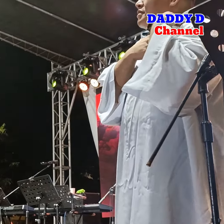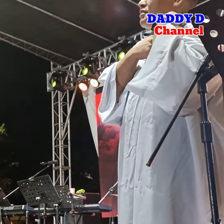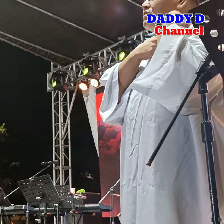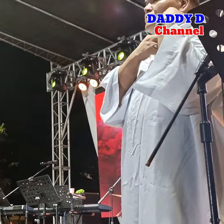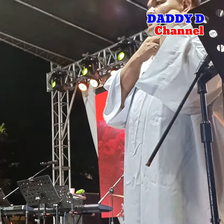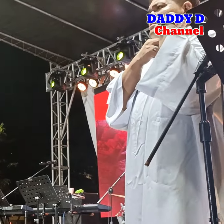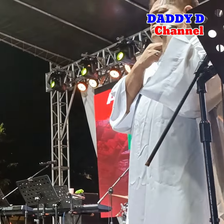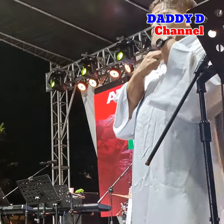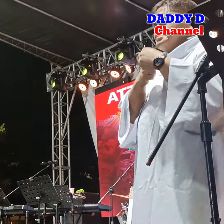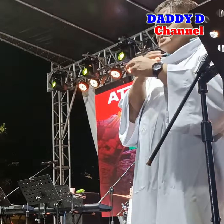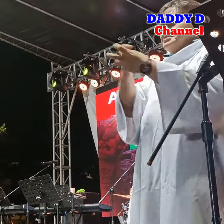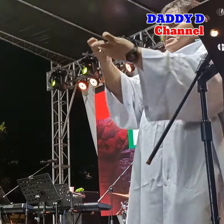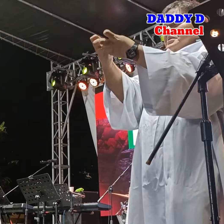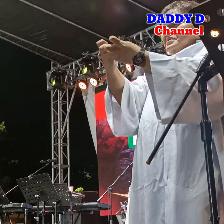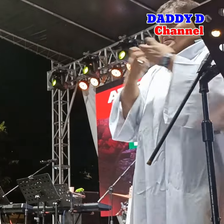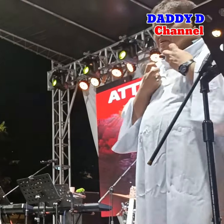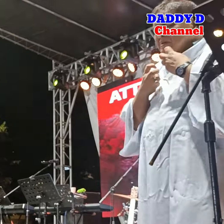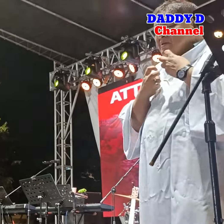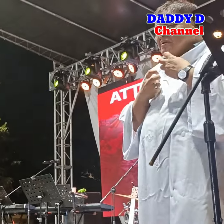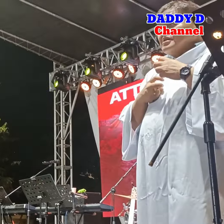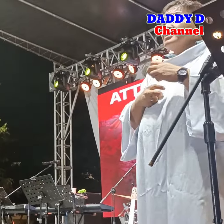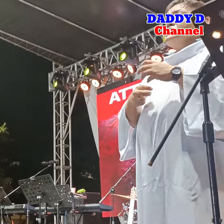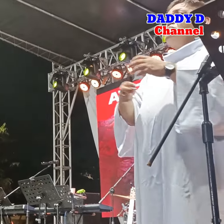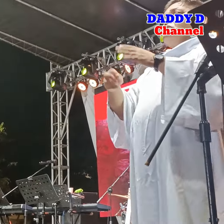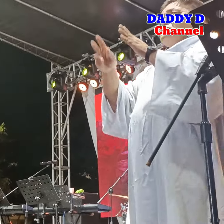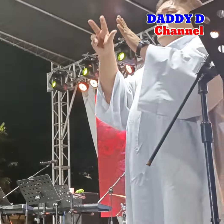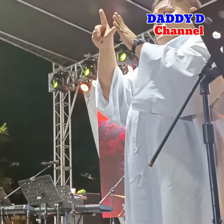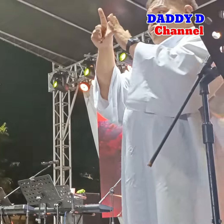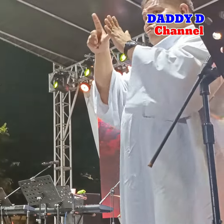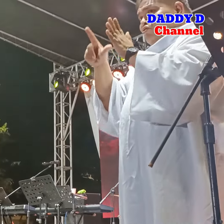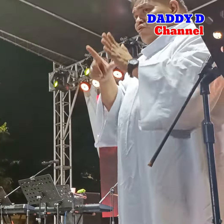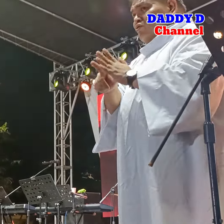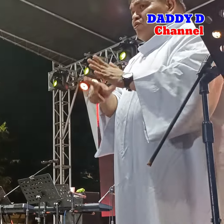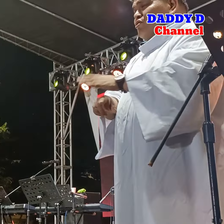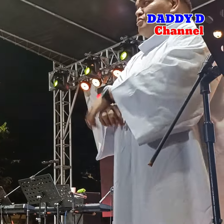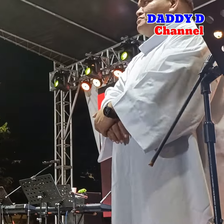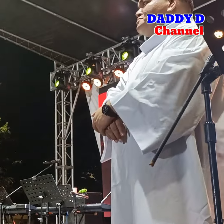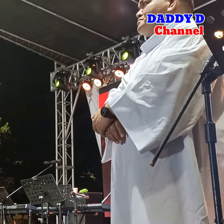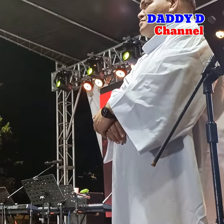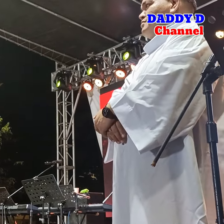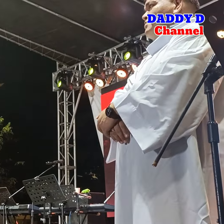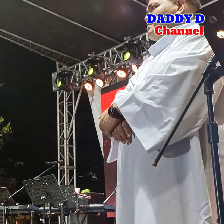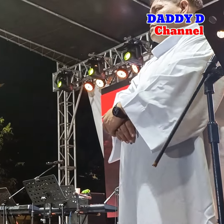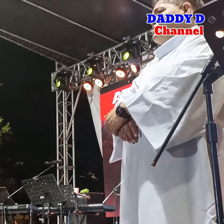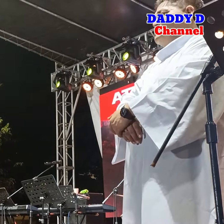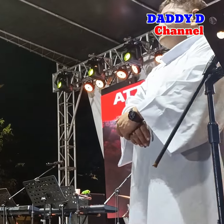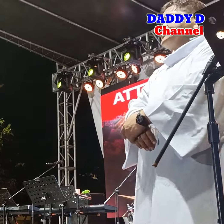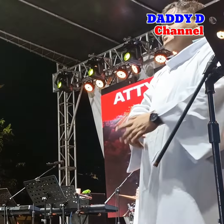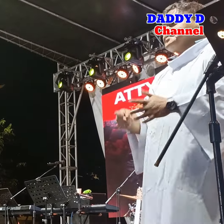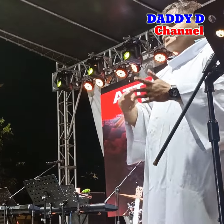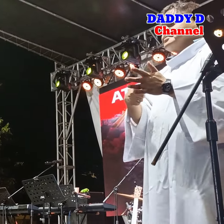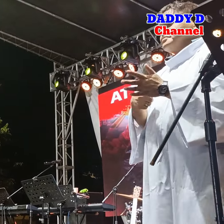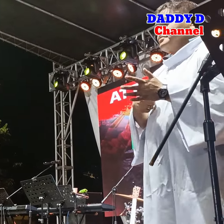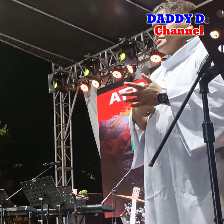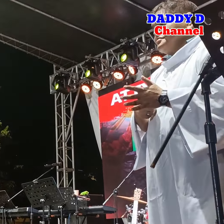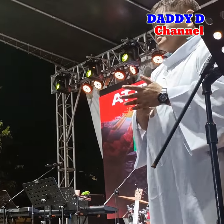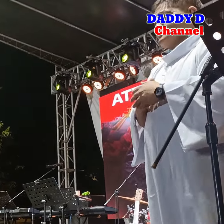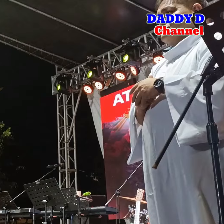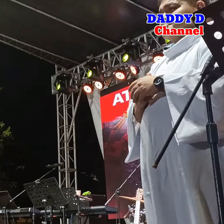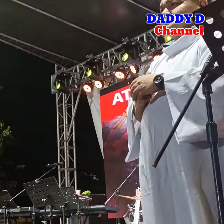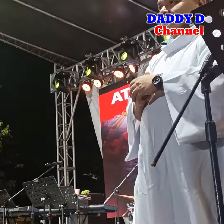Pilitin natin siya, sumunod ka sa batas. So, yun niya yung 90 billion ng Philip.